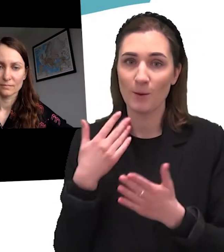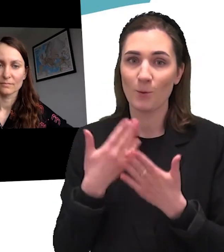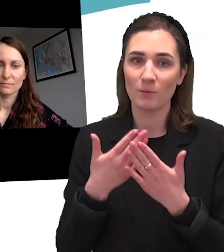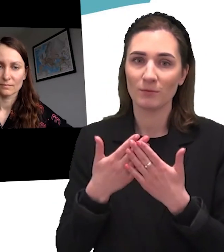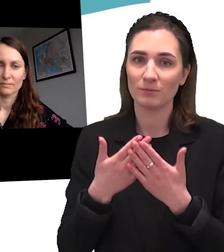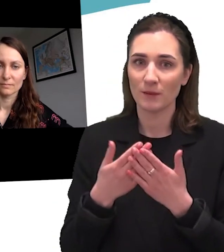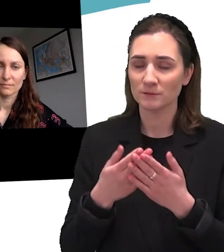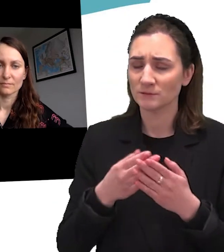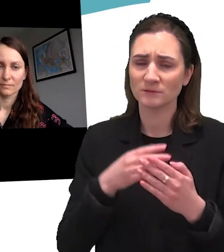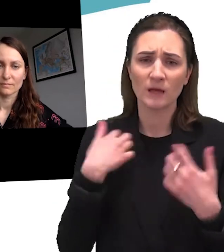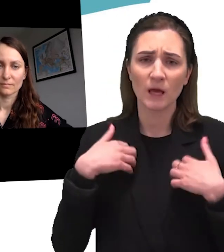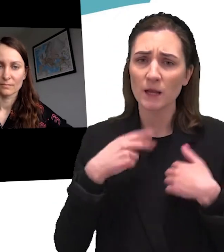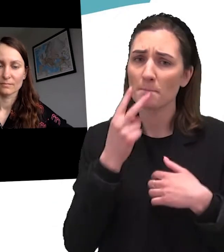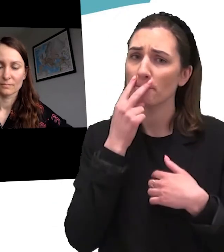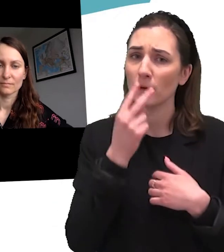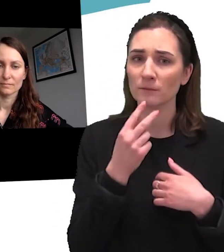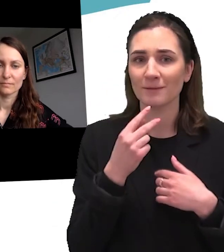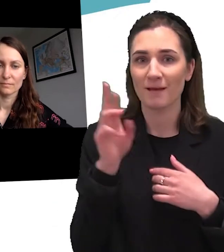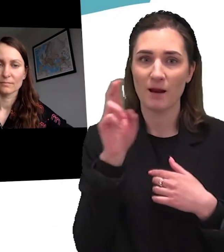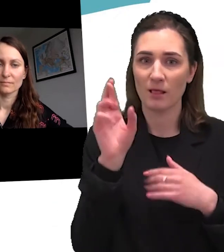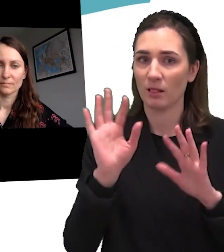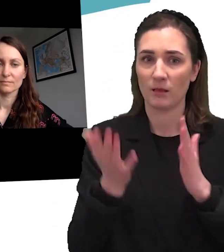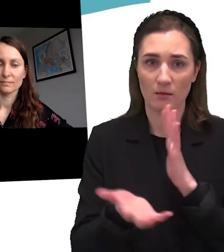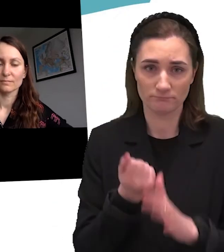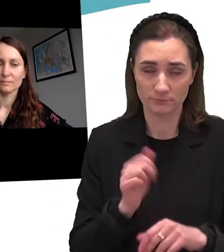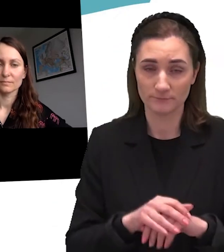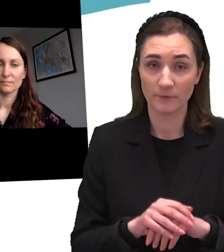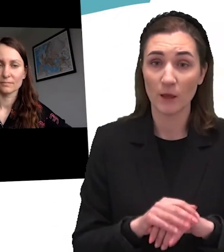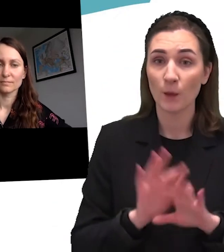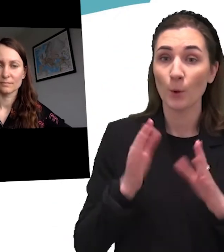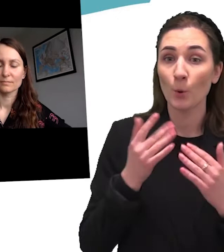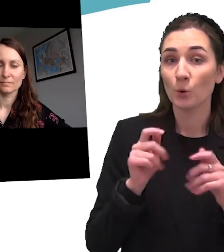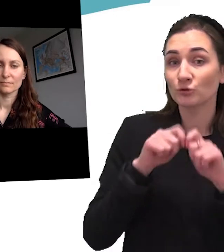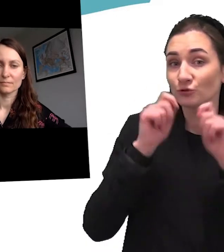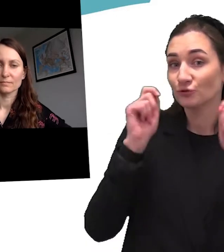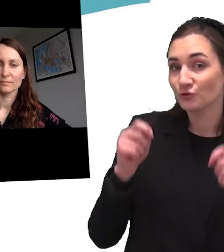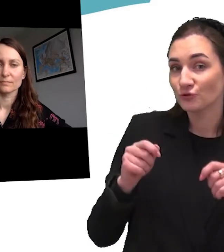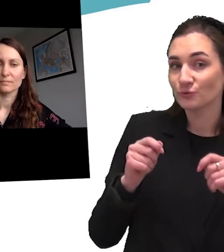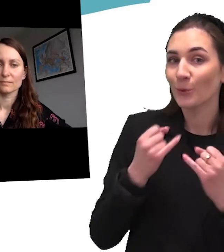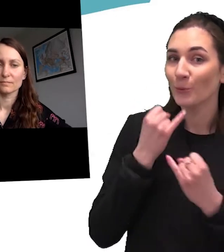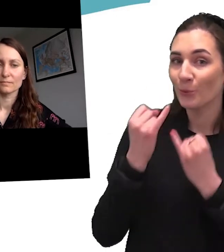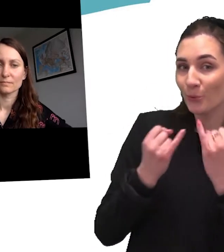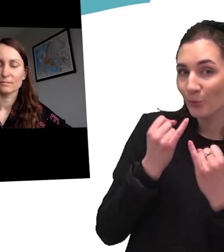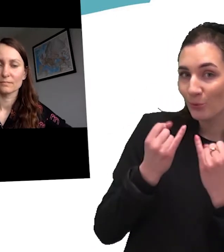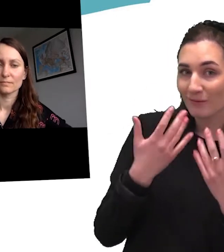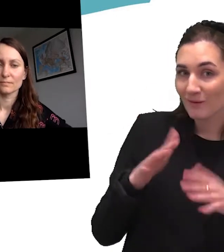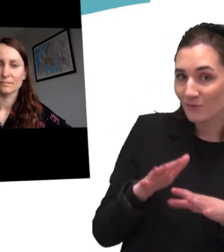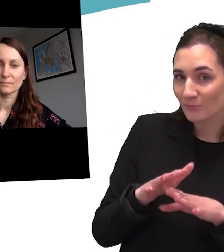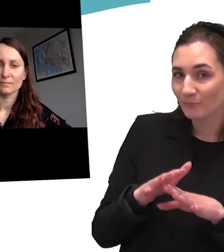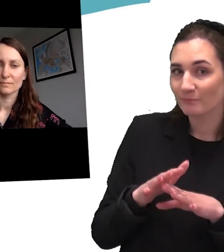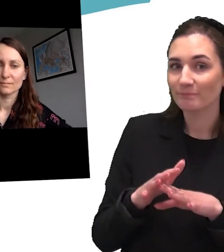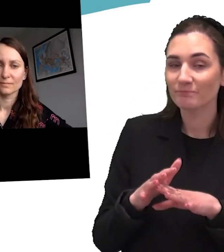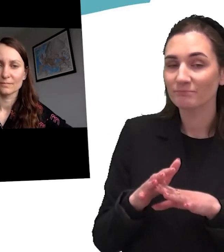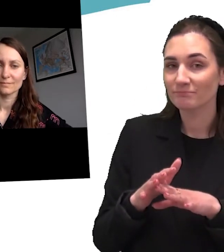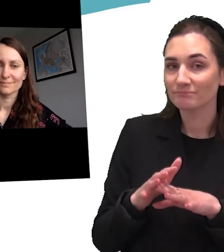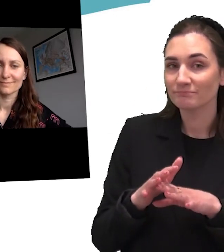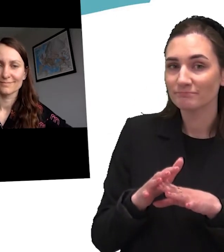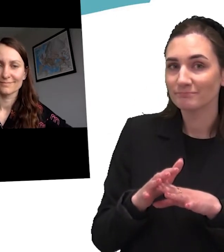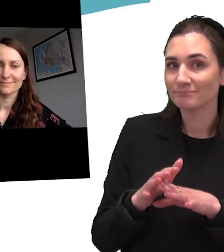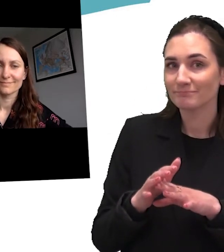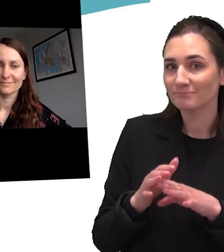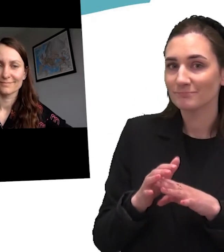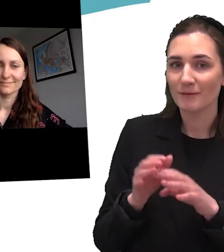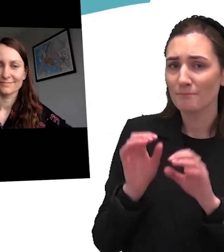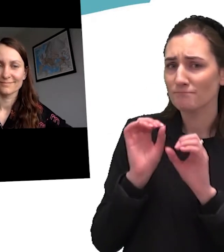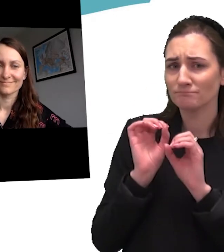nes jam efektas ganėtinai greitai pasimatys, tai bus pagunėmus. O dar jeigu prasidėjusios simpatijos,